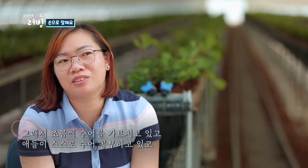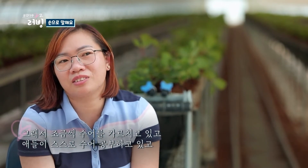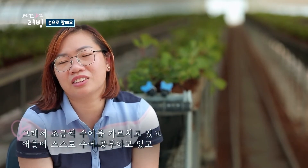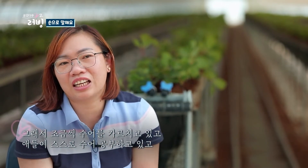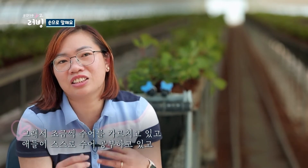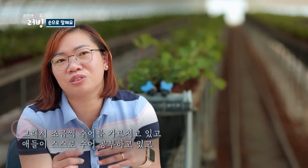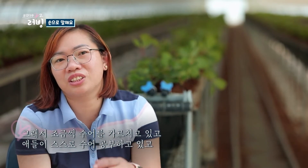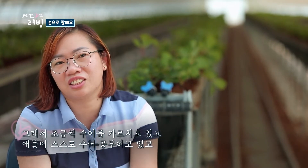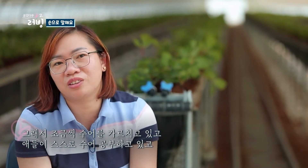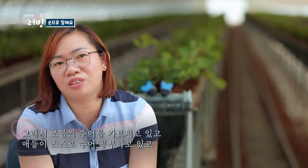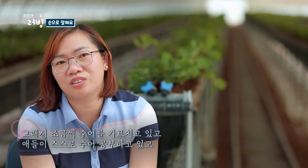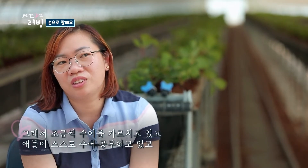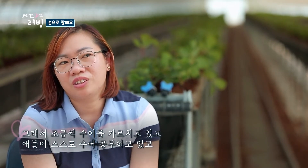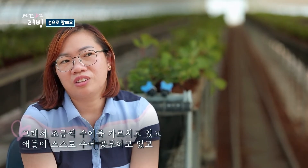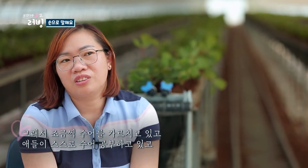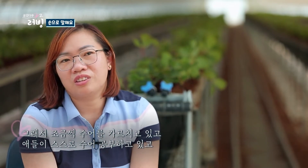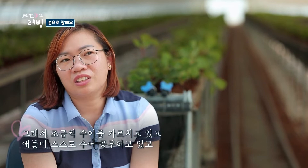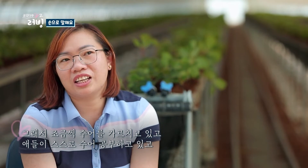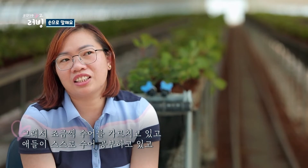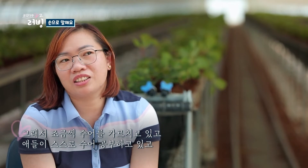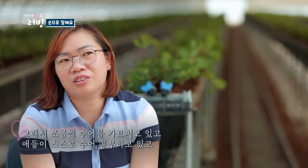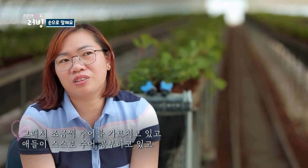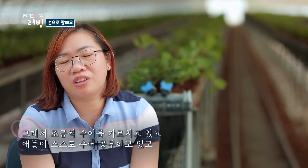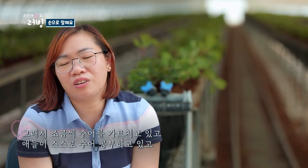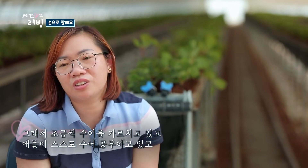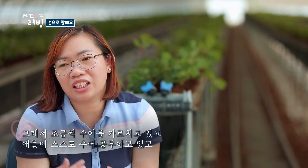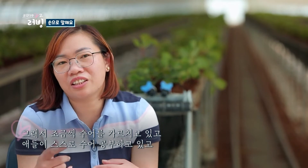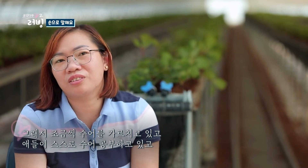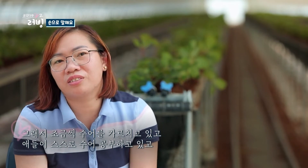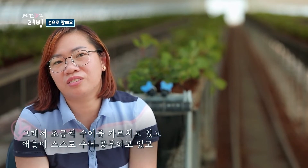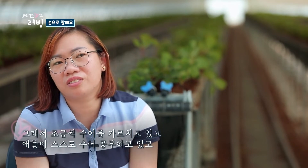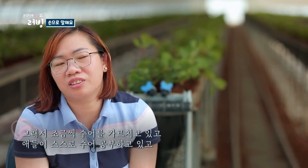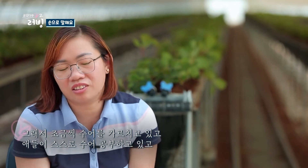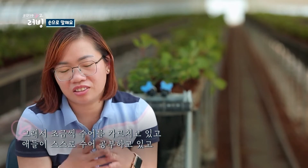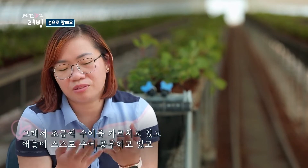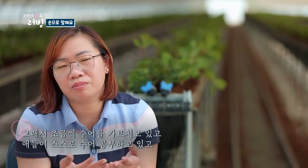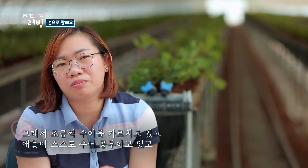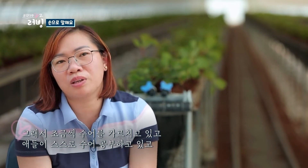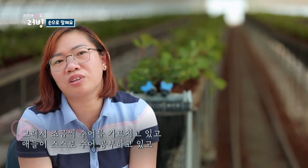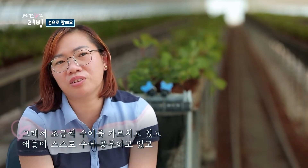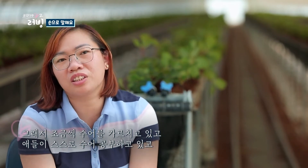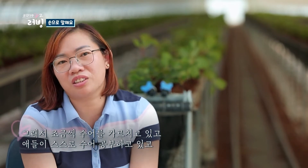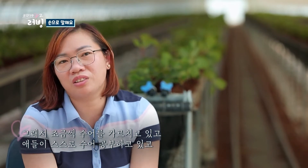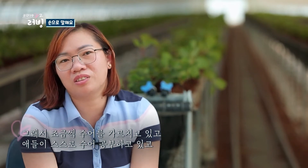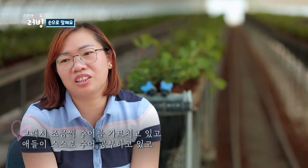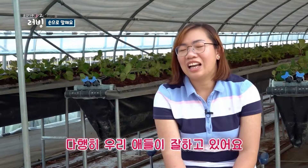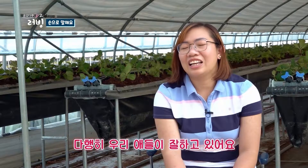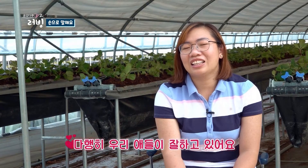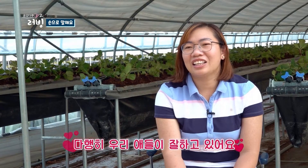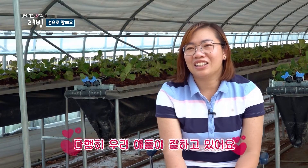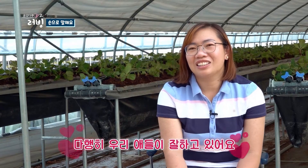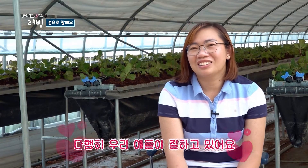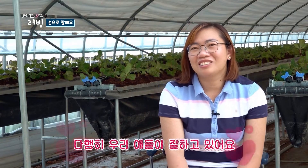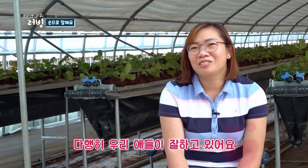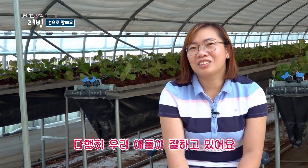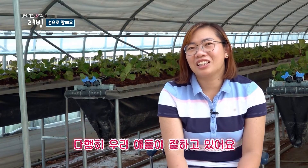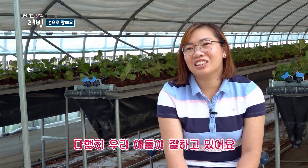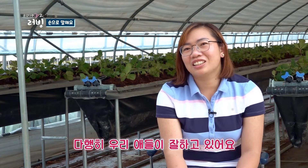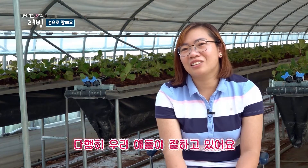가르쳐주고. 애기도 혼자도 배워도 있고. 다행히 우리 애기도